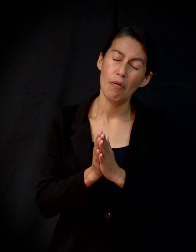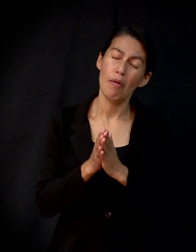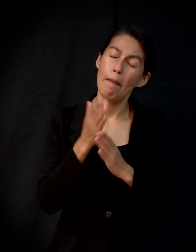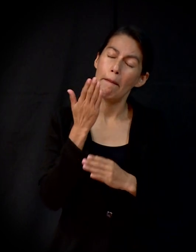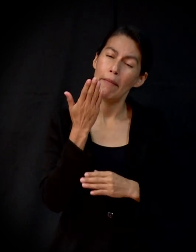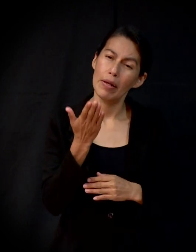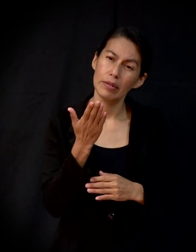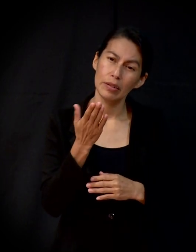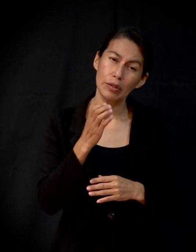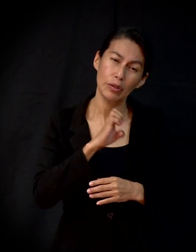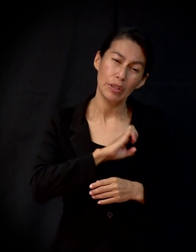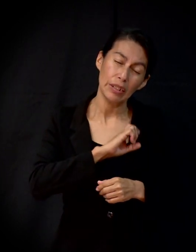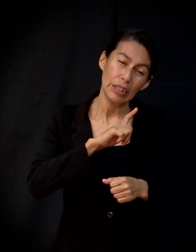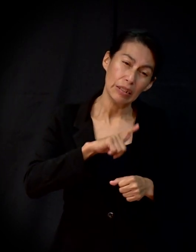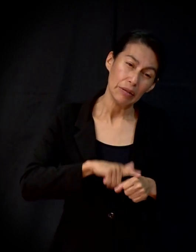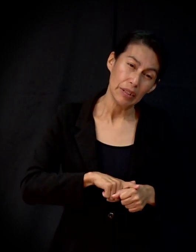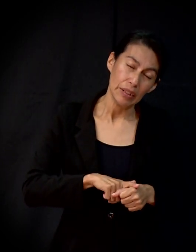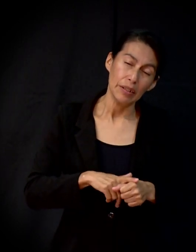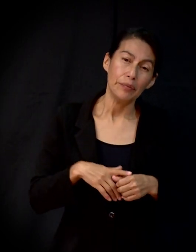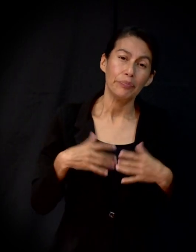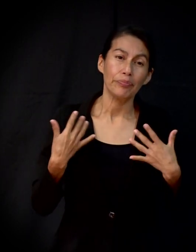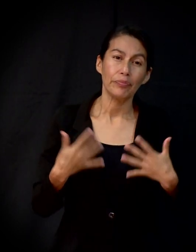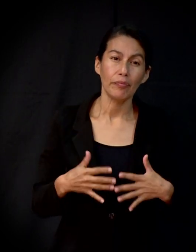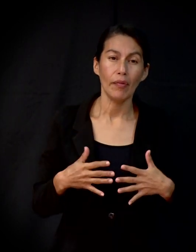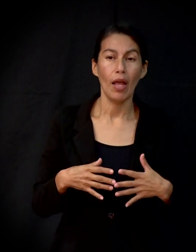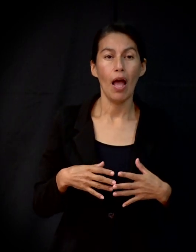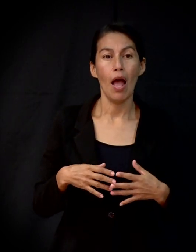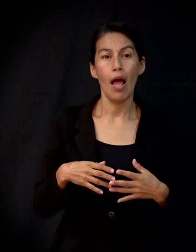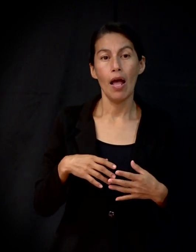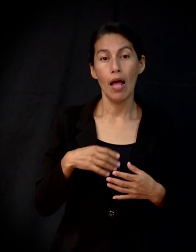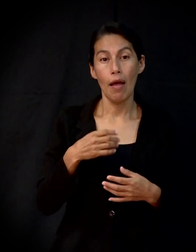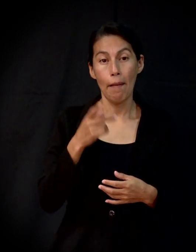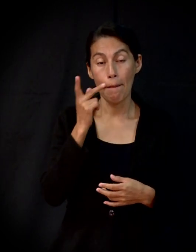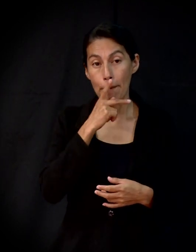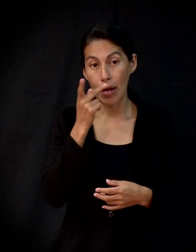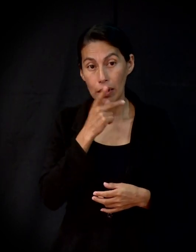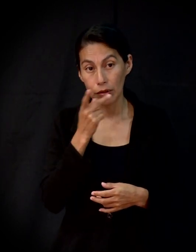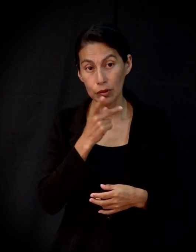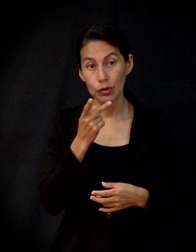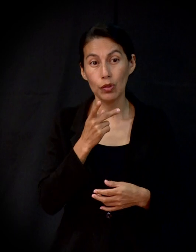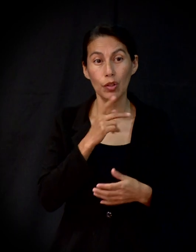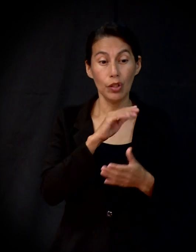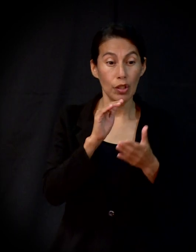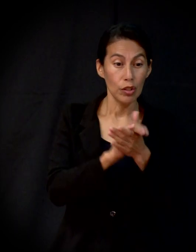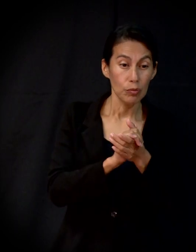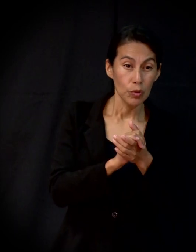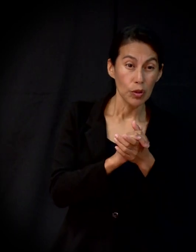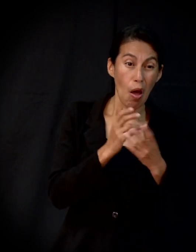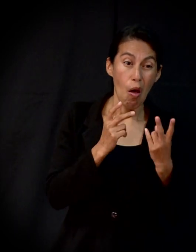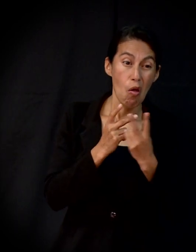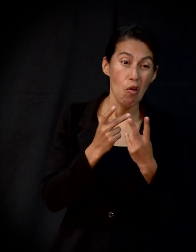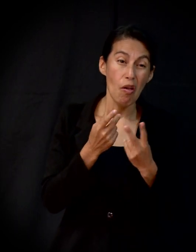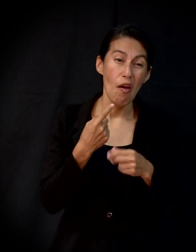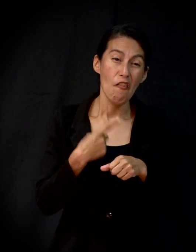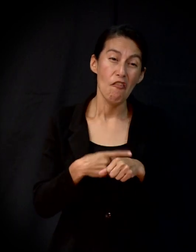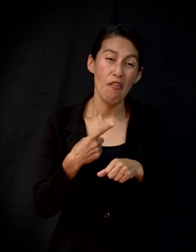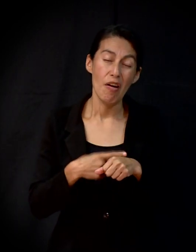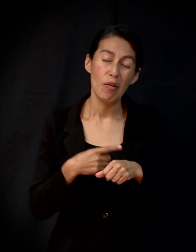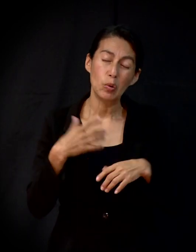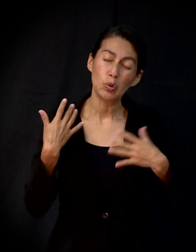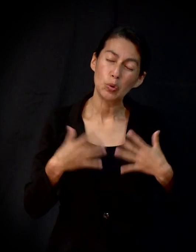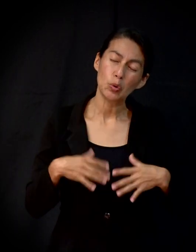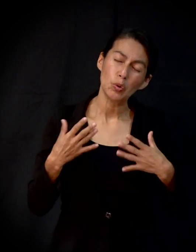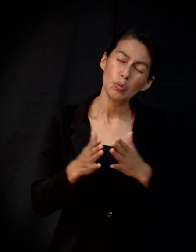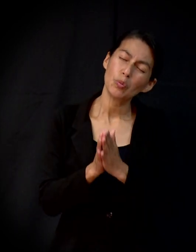petición especial para mi familia y por la salud del pastor Colguet y su esposa. Vamos a estar orando por